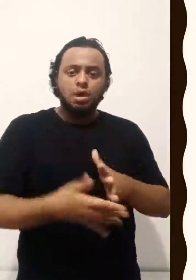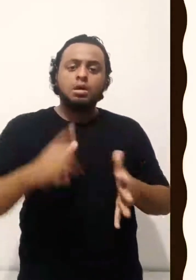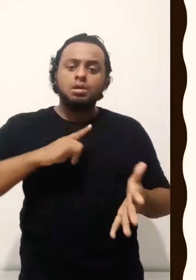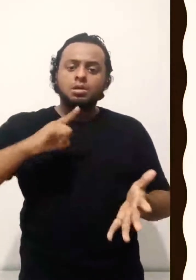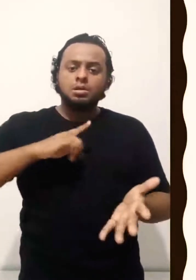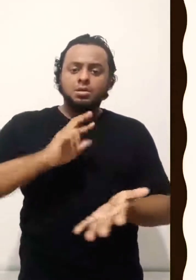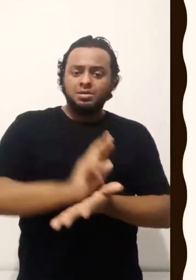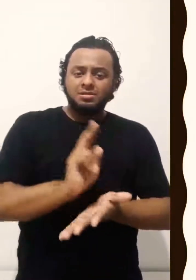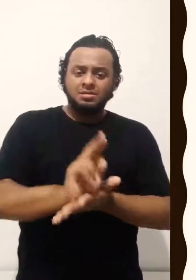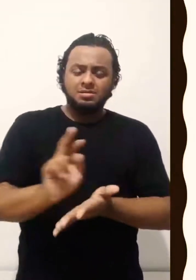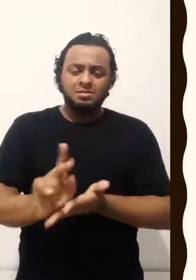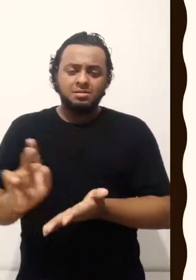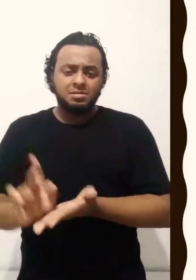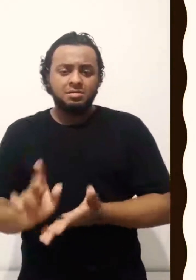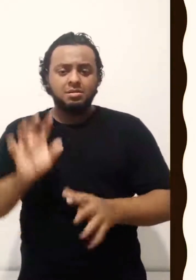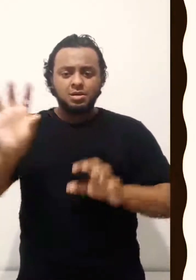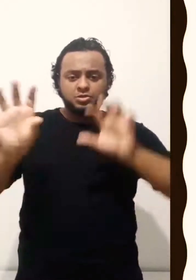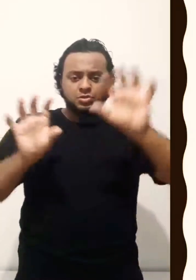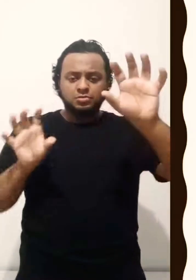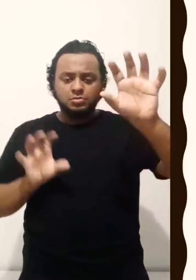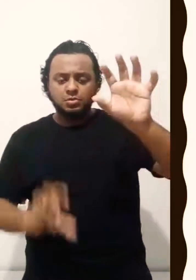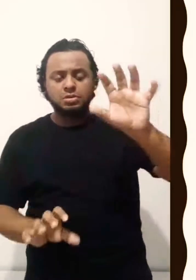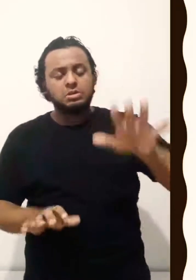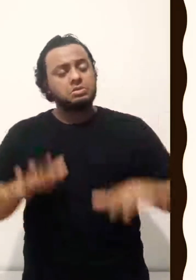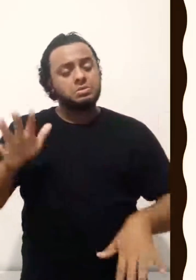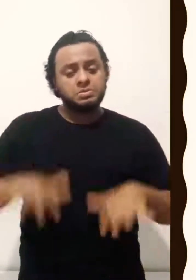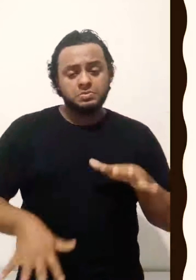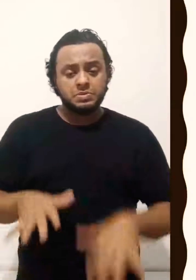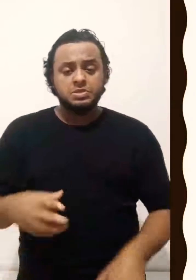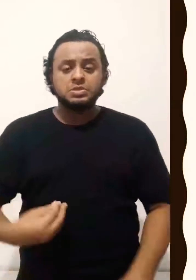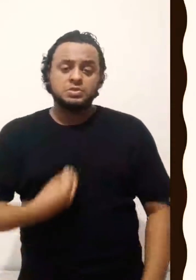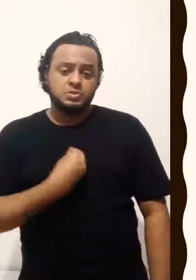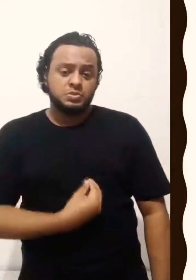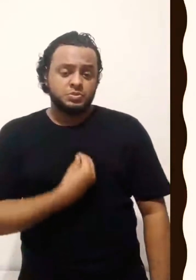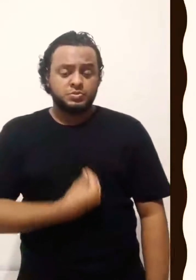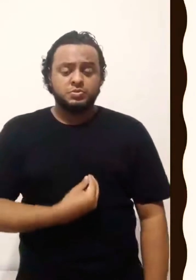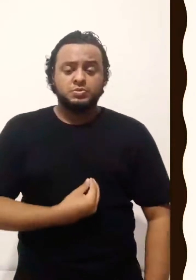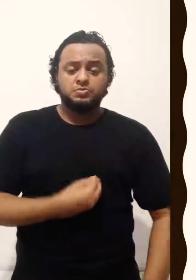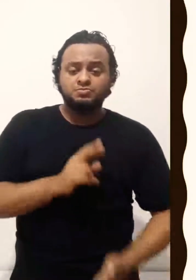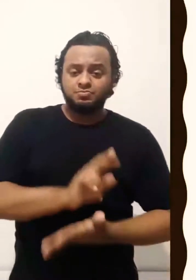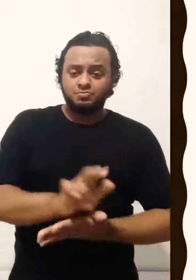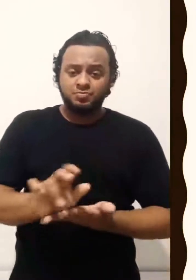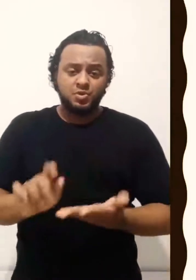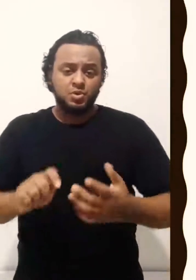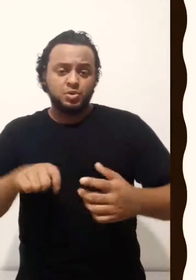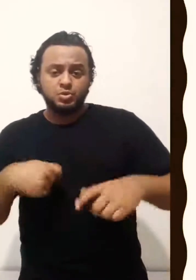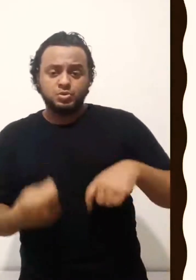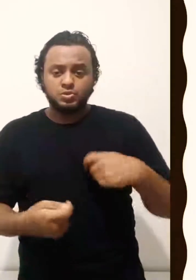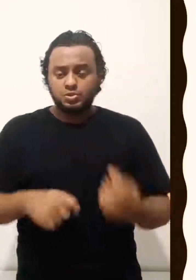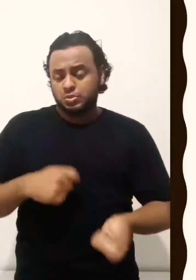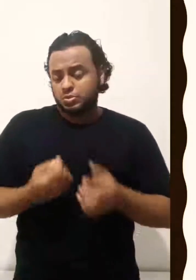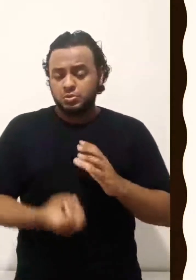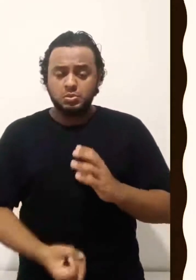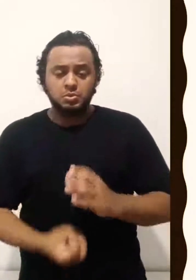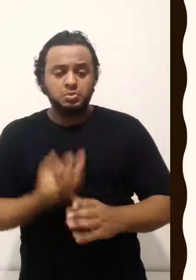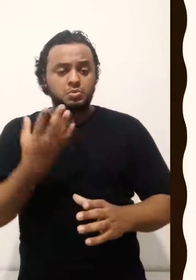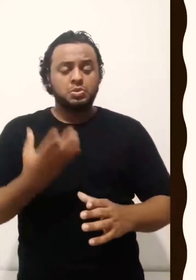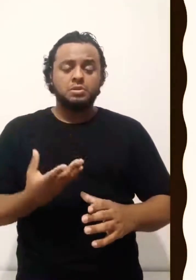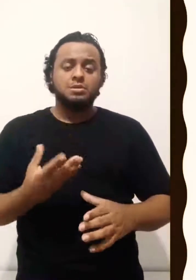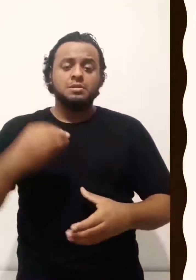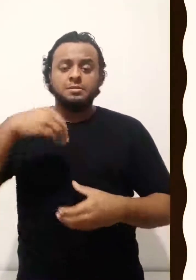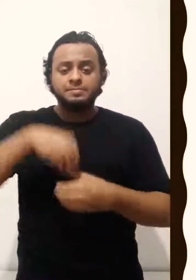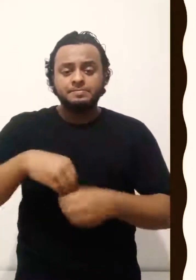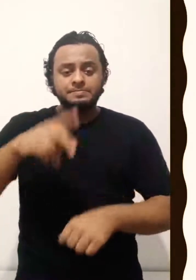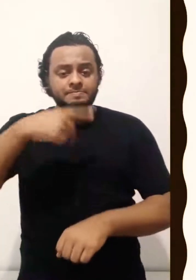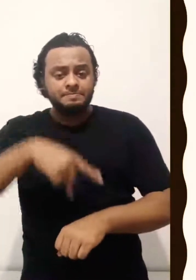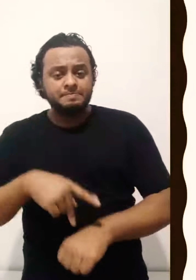sinais existem variações regionais. Tá? Então, muitas vezes existem variações de sinais que